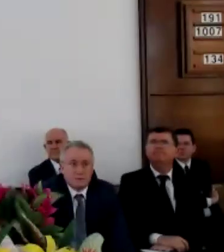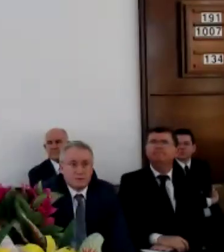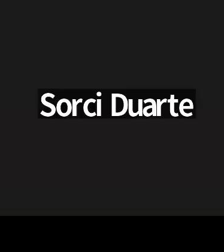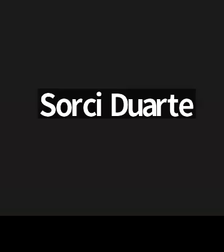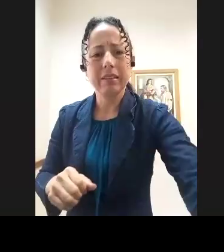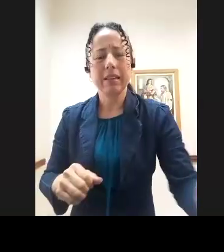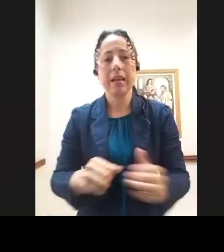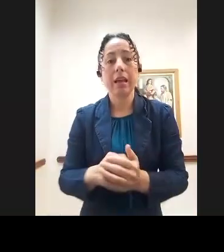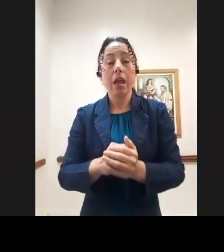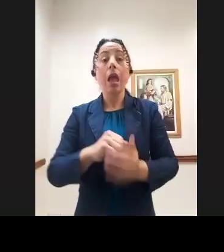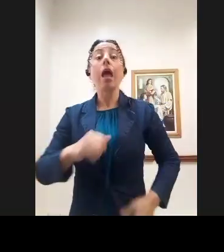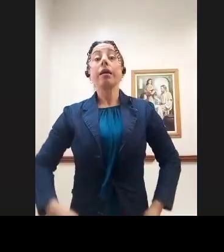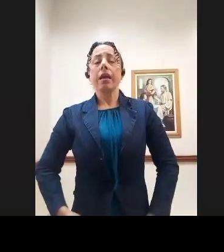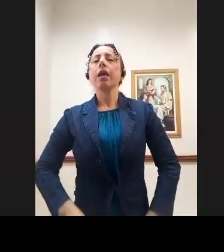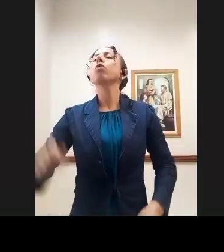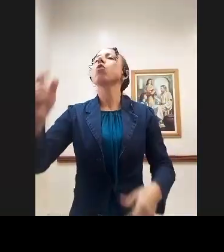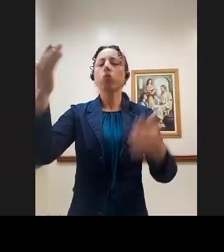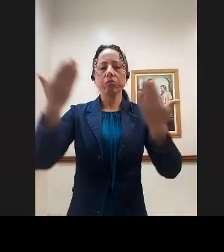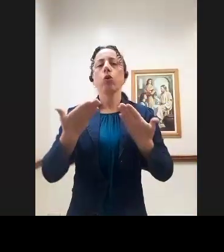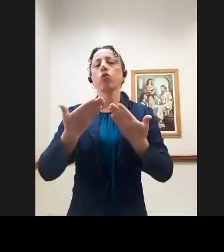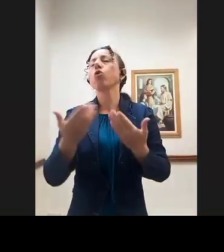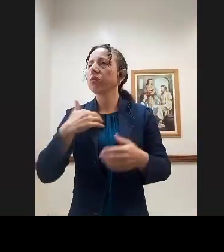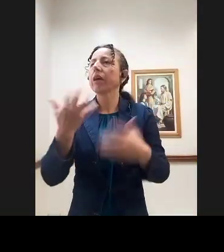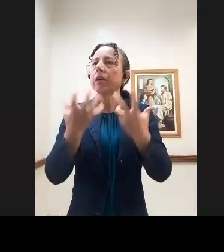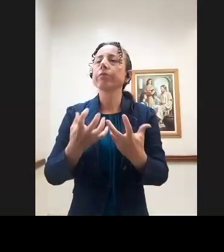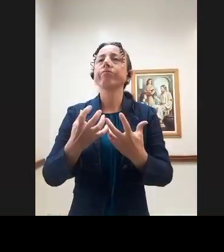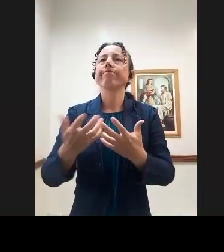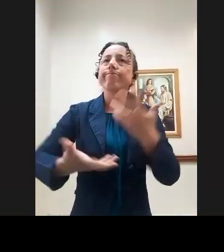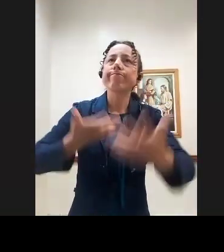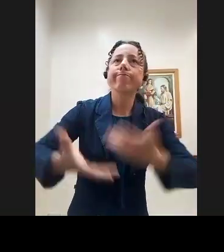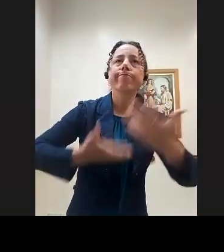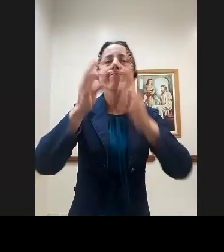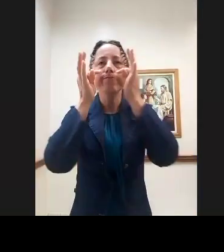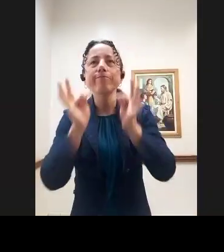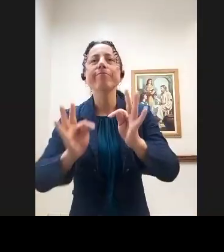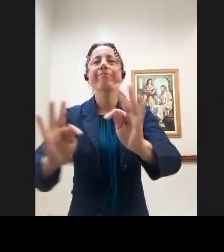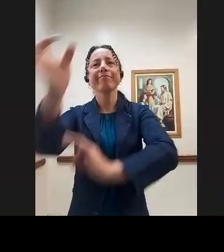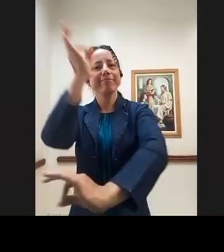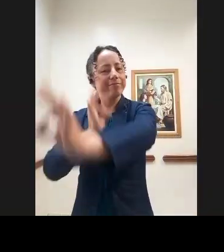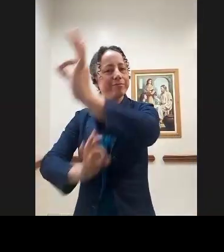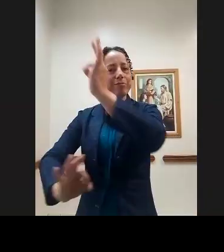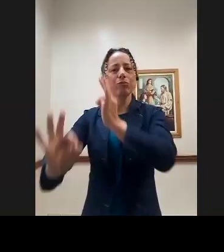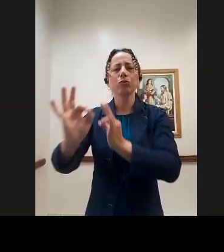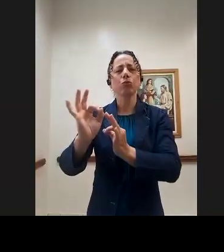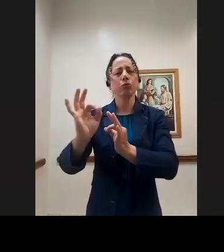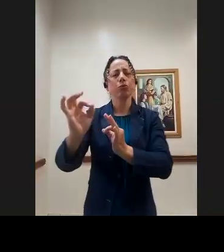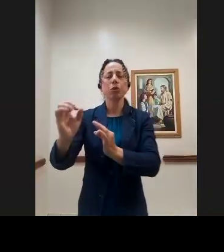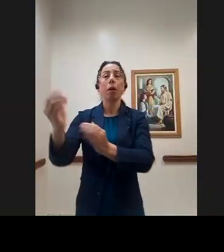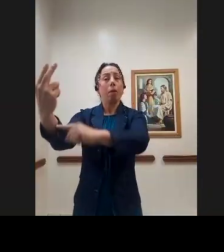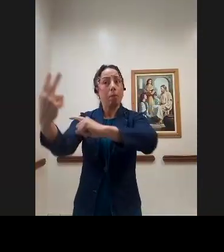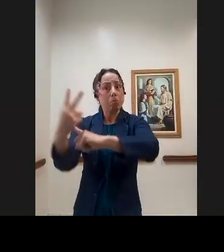Irmãos, eu gostaria de prestar meu testemunho de que a expiação de Jesus Cristo me torna melhor todos os dias, de que eu